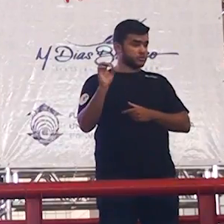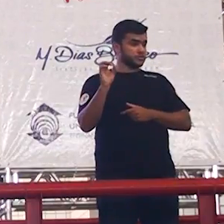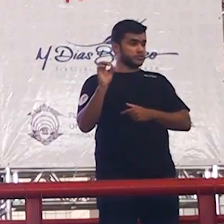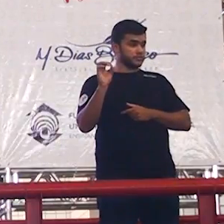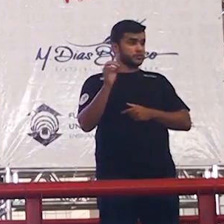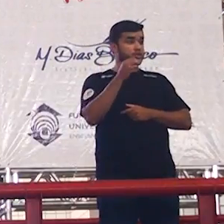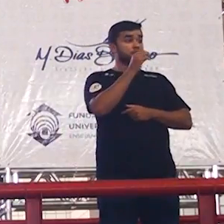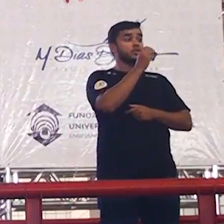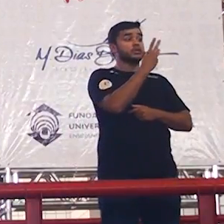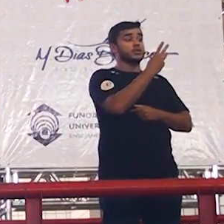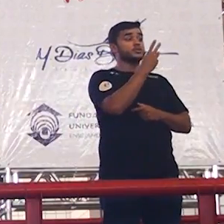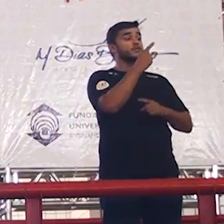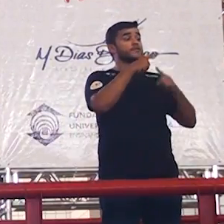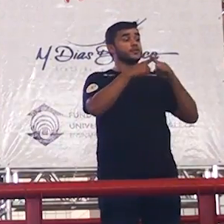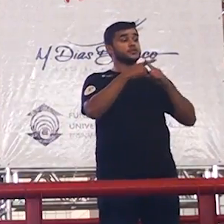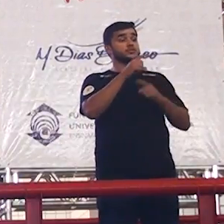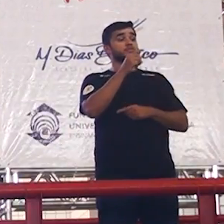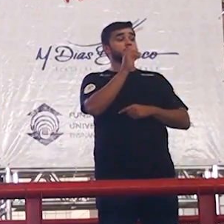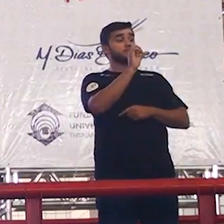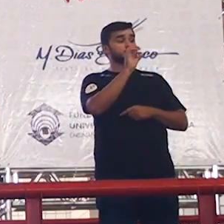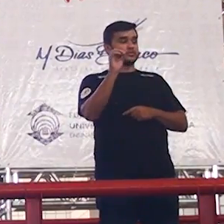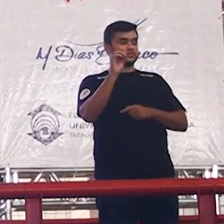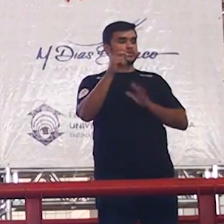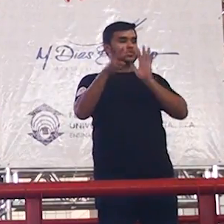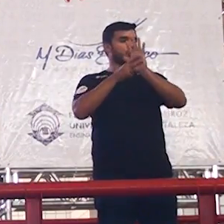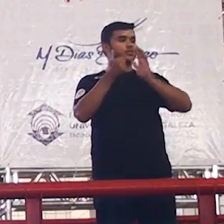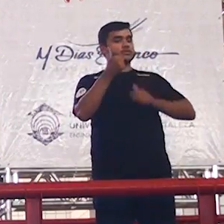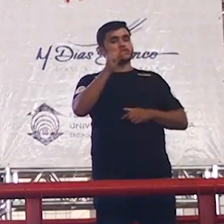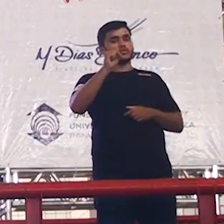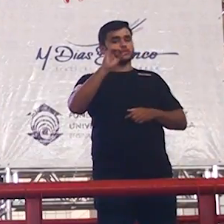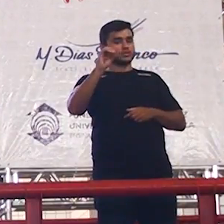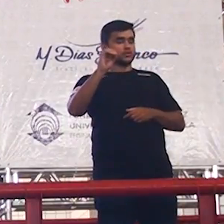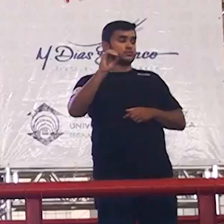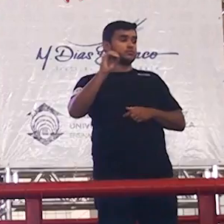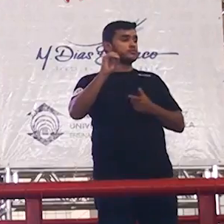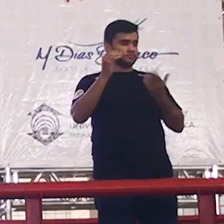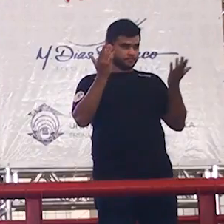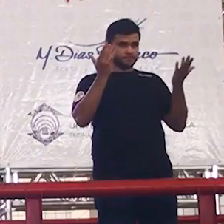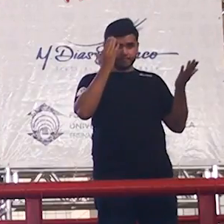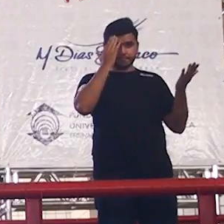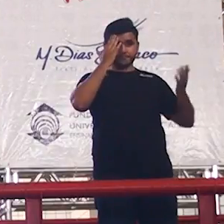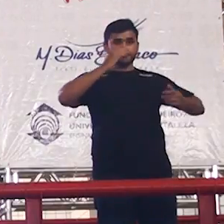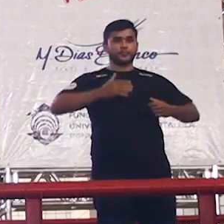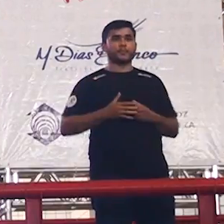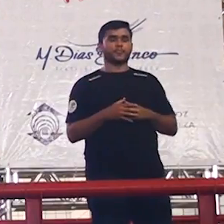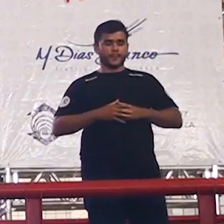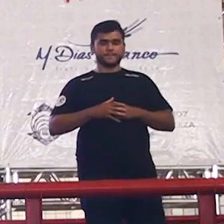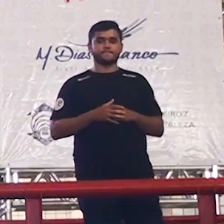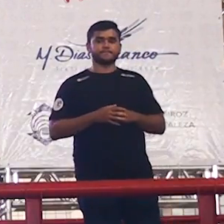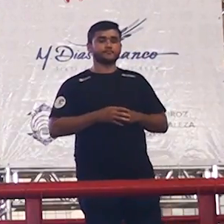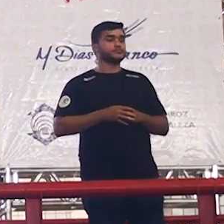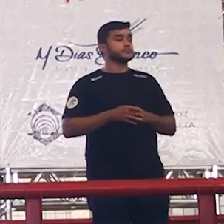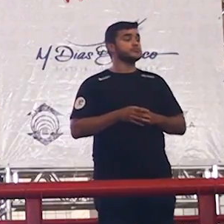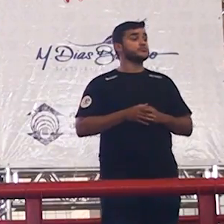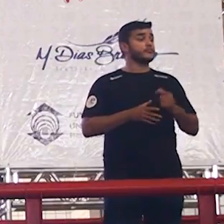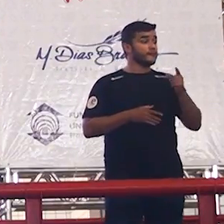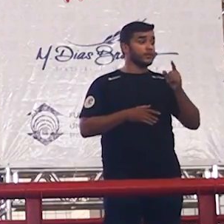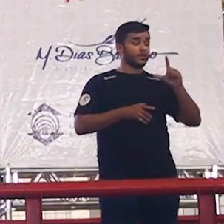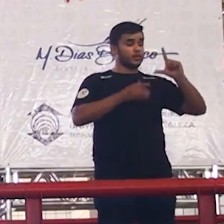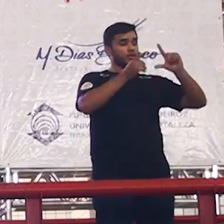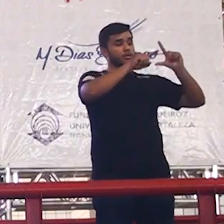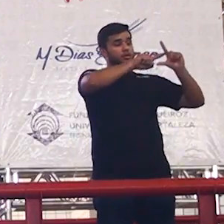iguais, 180 por 3 dá 60. Então, os ângulos